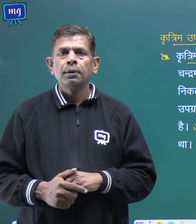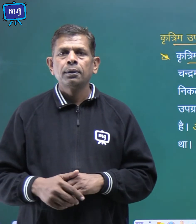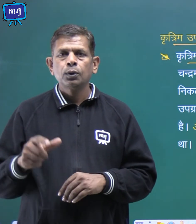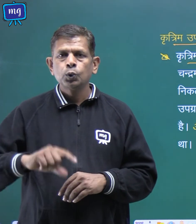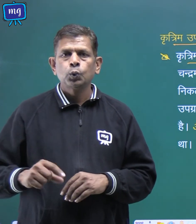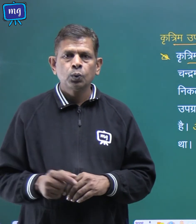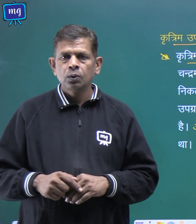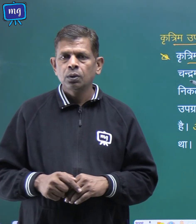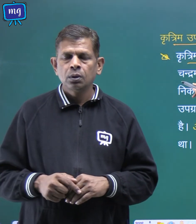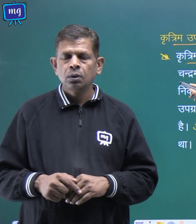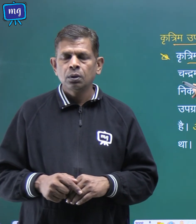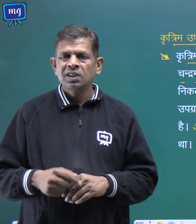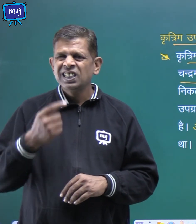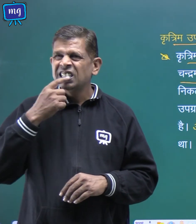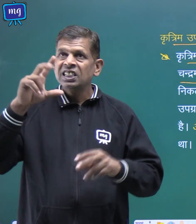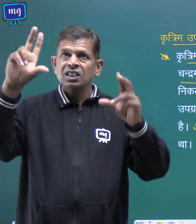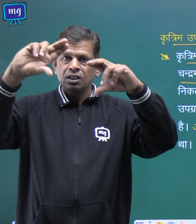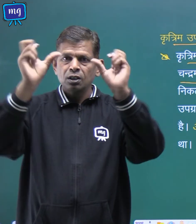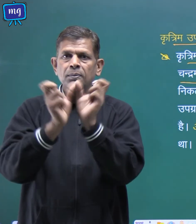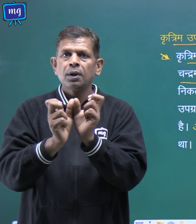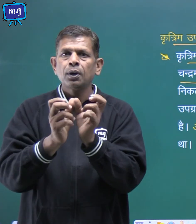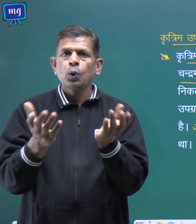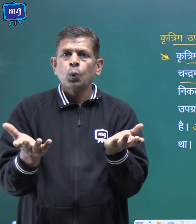जो चंद्रमा की तुलना में